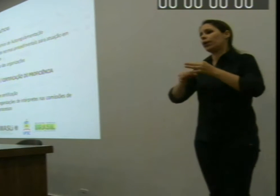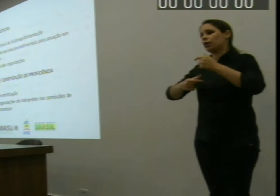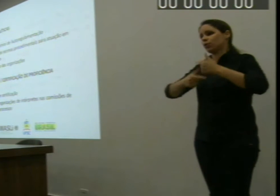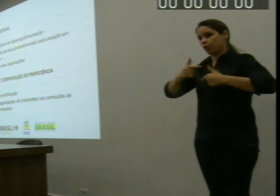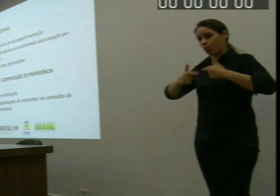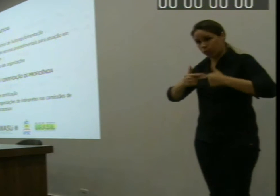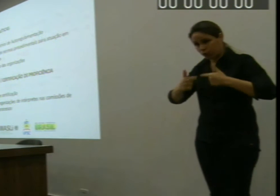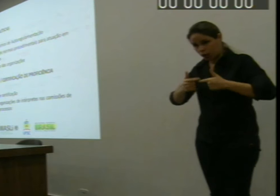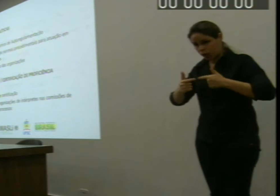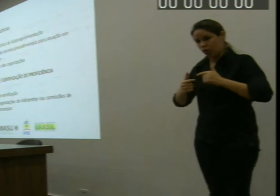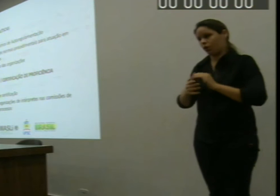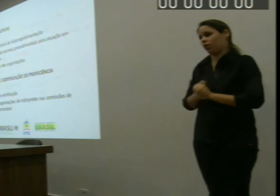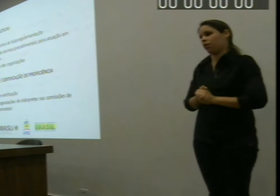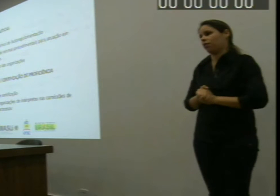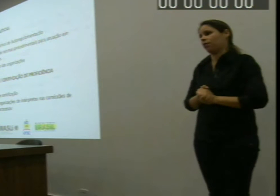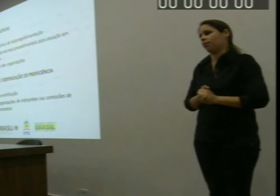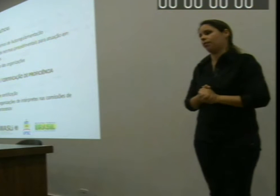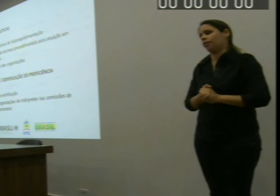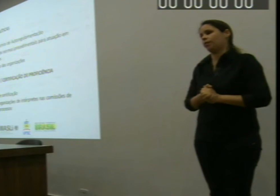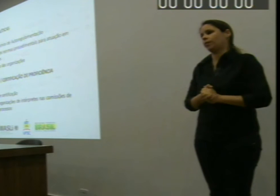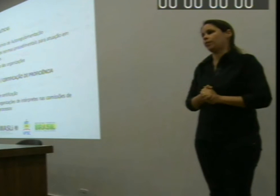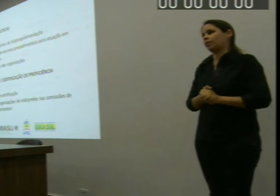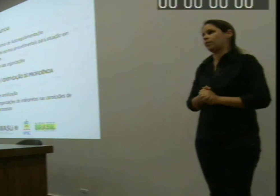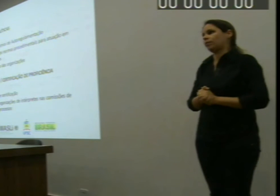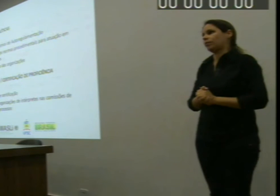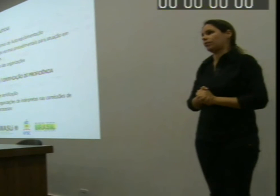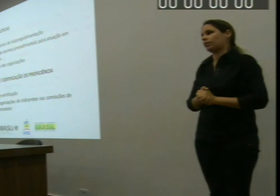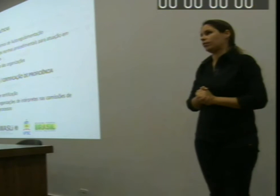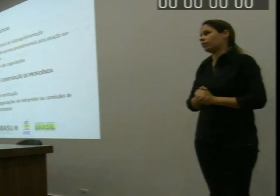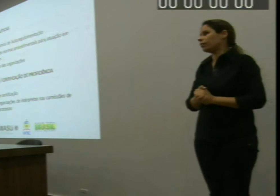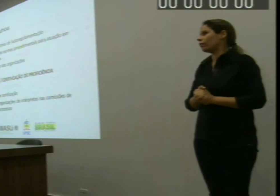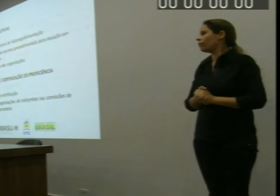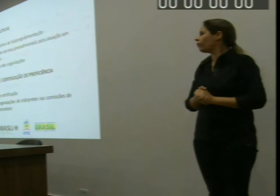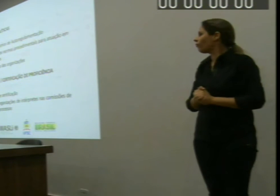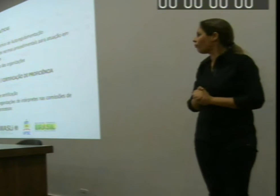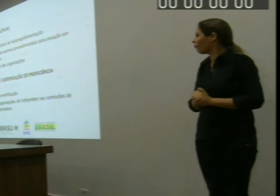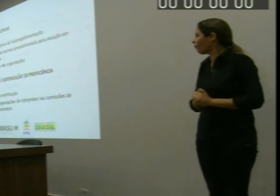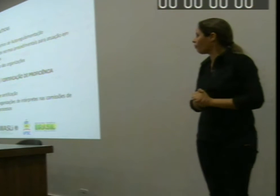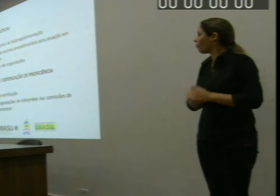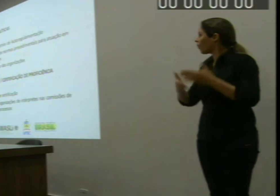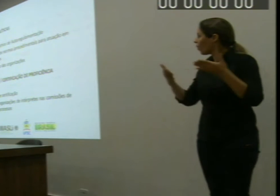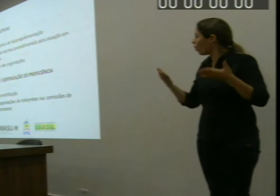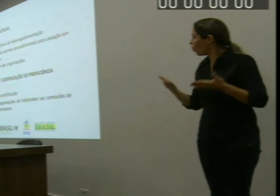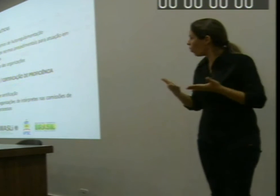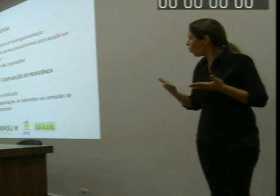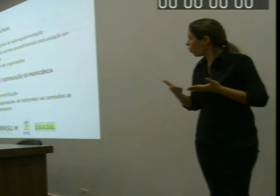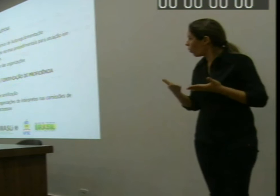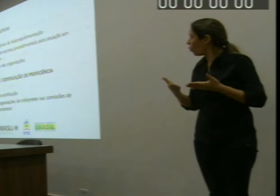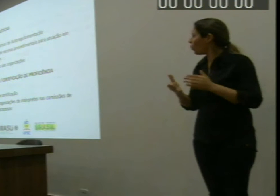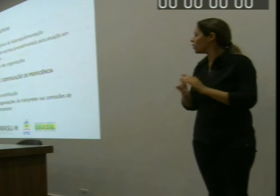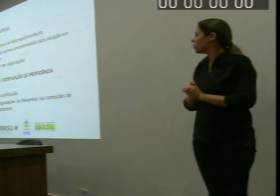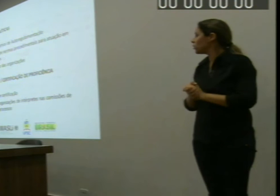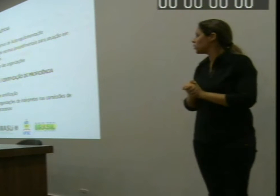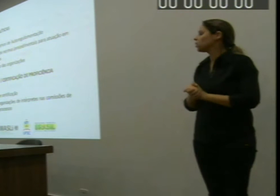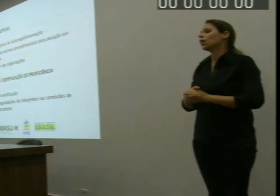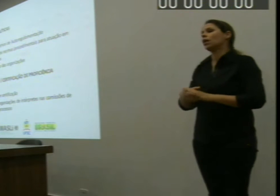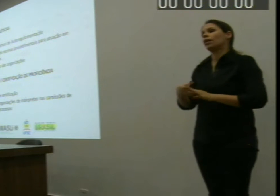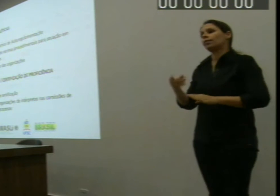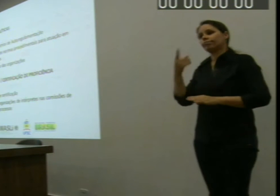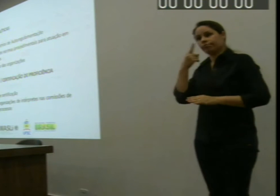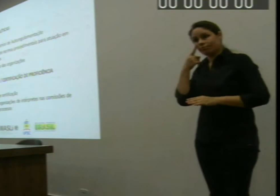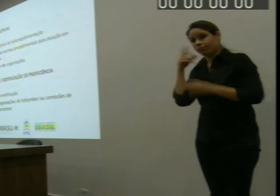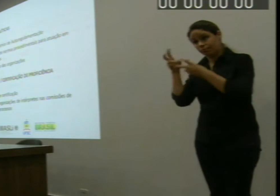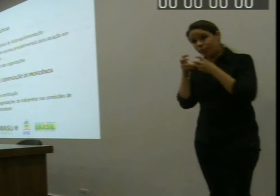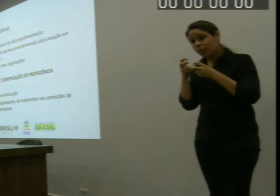políticas hoje a gente a gente passou um grande bom nos últimos 10 anos eu acredito que quem viveu esses 10 anos